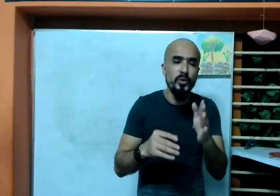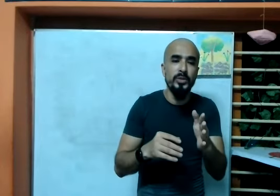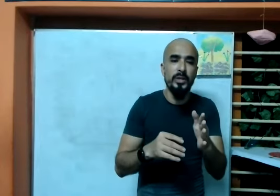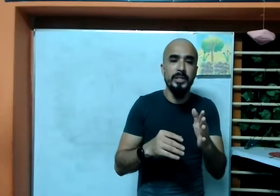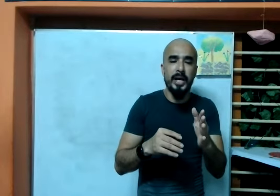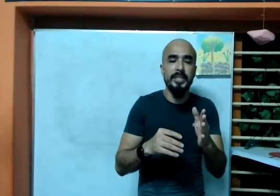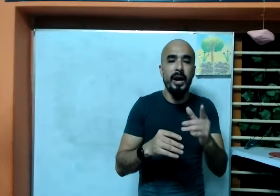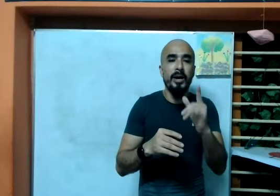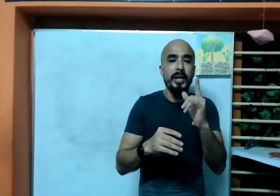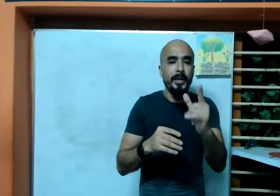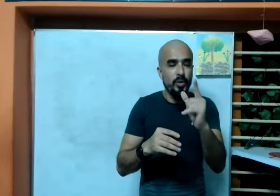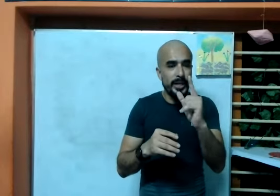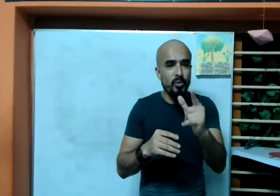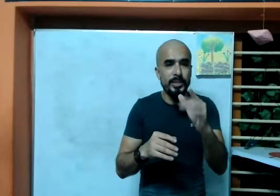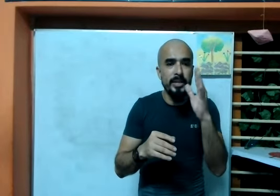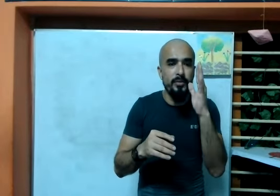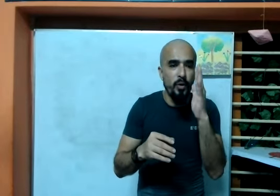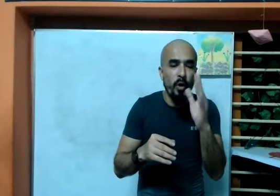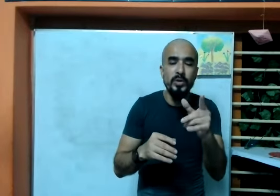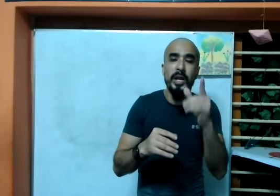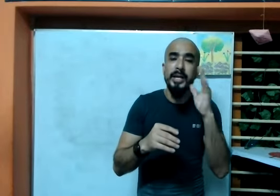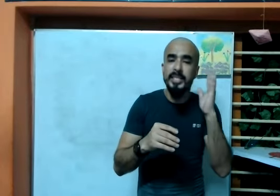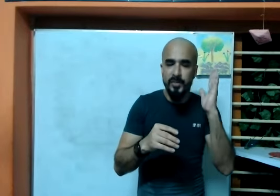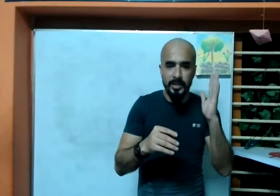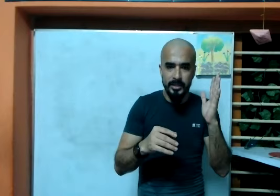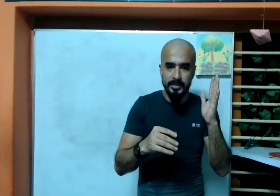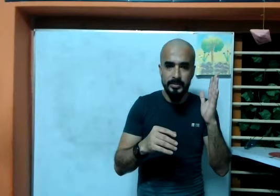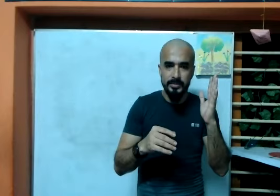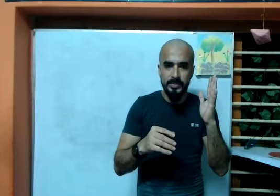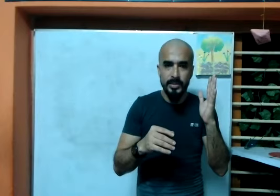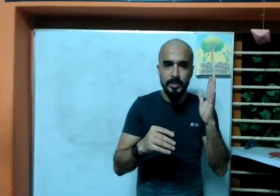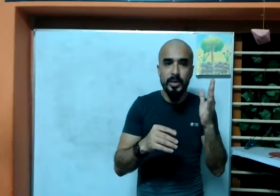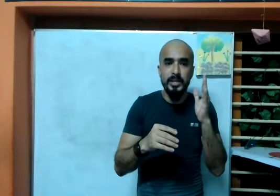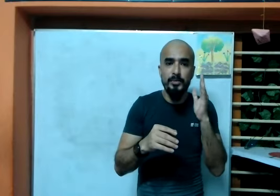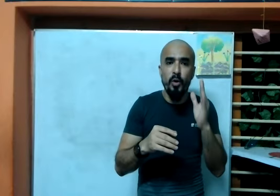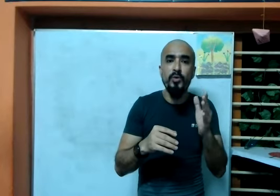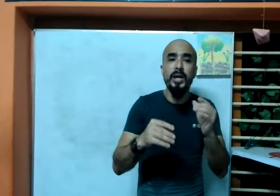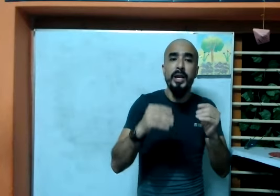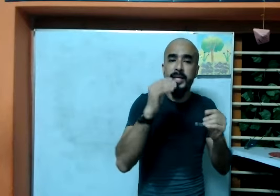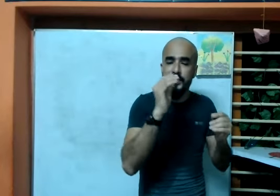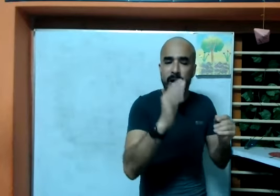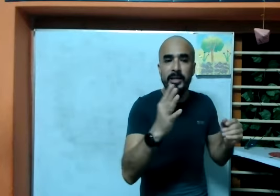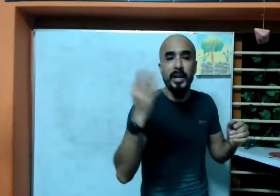ফোনড সাজিয়া একটু আগে তোয়াসিম ফোন হিজ ফাদার তোয়াসিম ফোন হিজ ফাদার